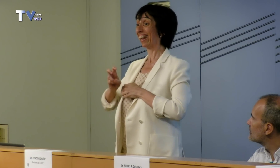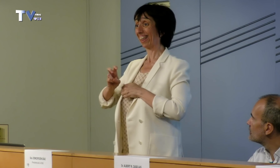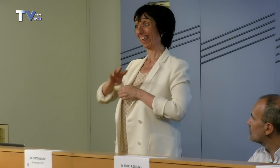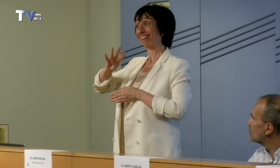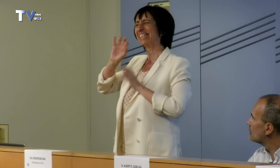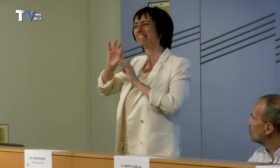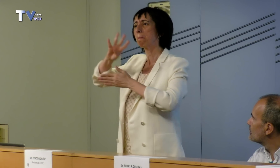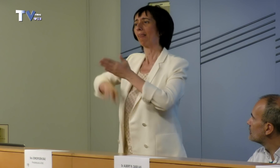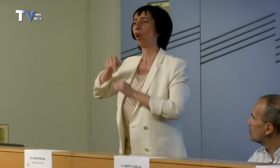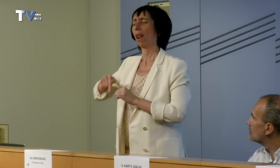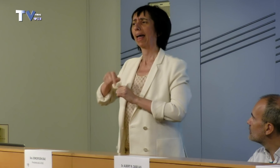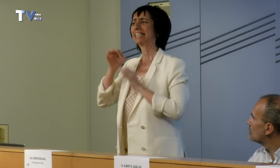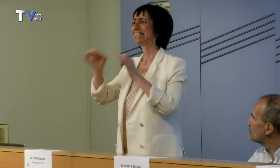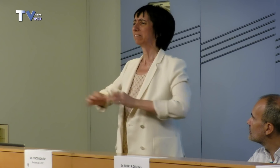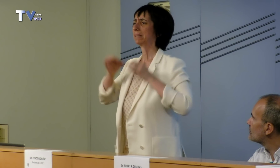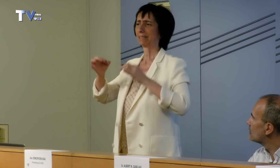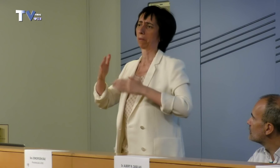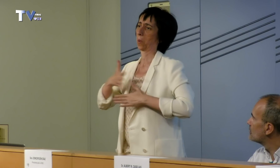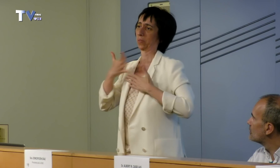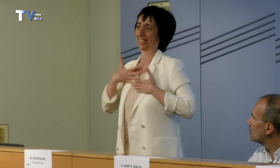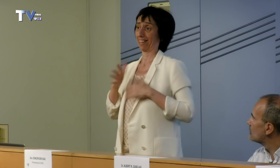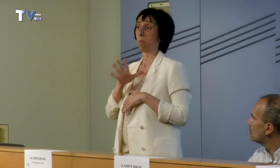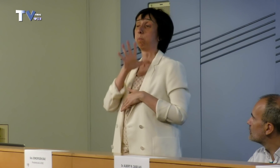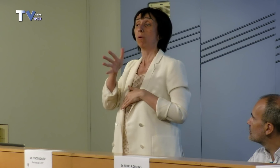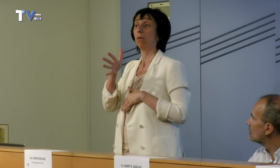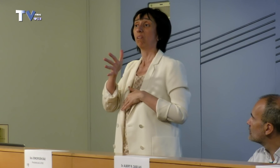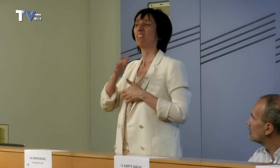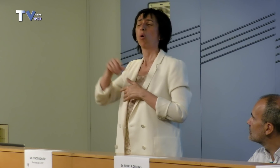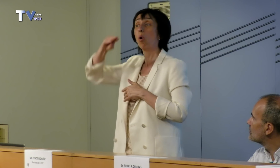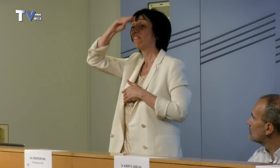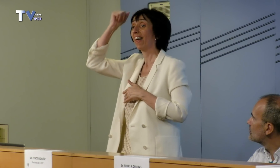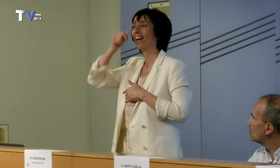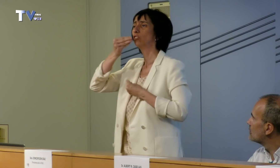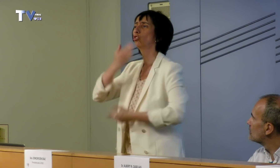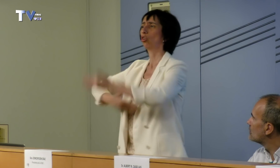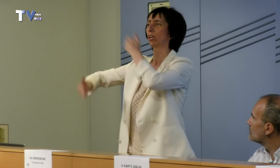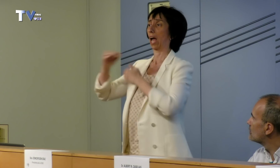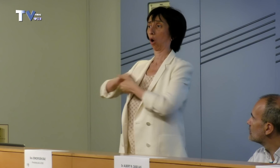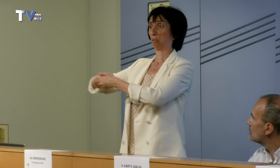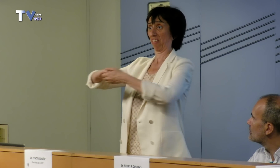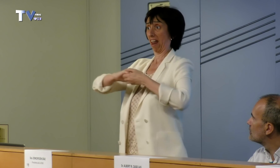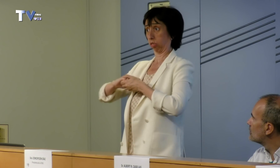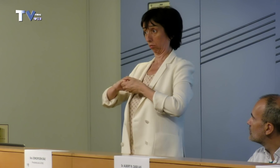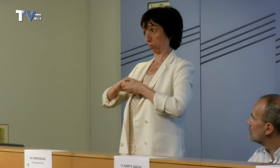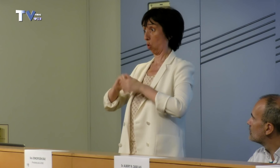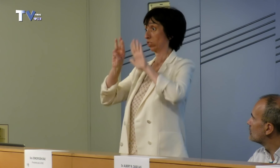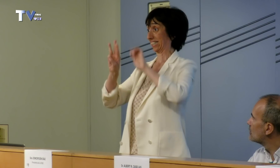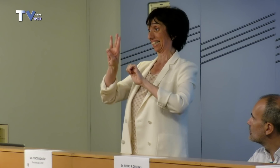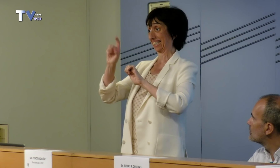ho té molt clar i hem vingut aquí sempre que venim aquí a Barcelona. És motiu d'alegria perquè gràcies a la federació,